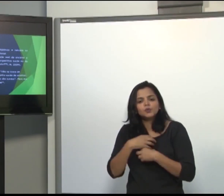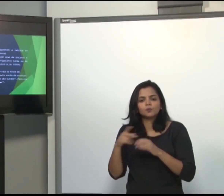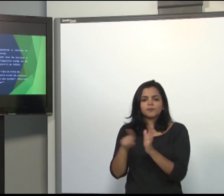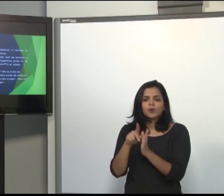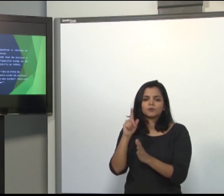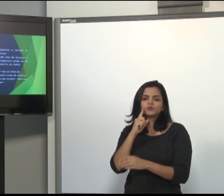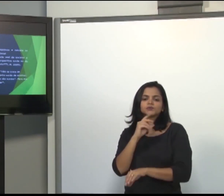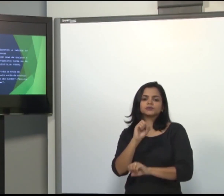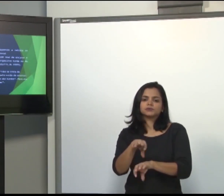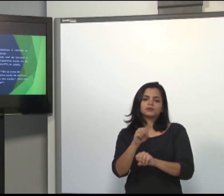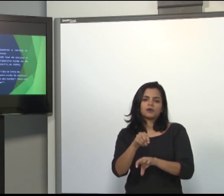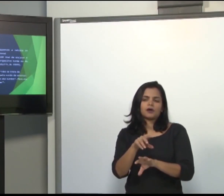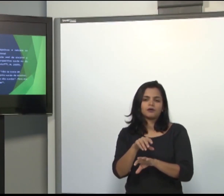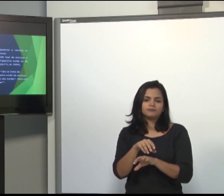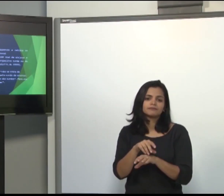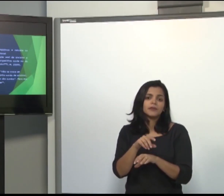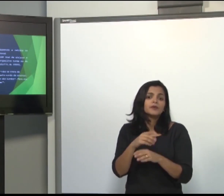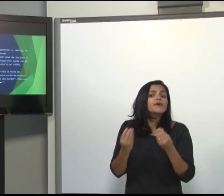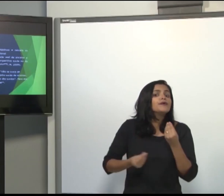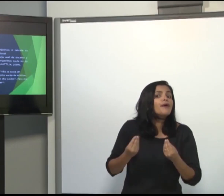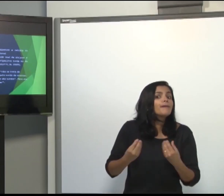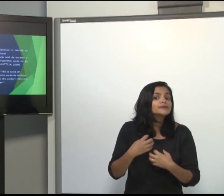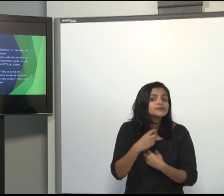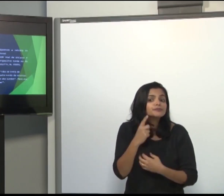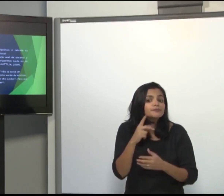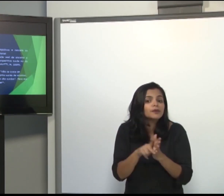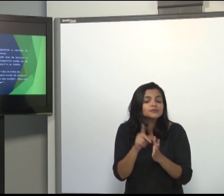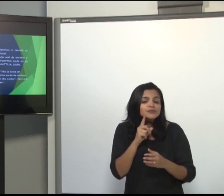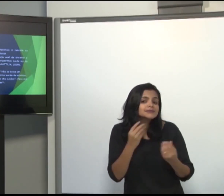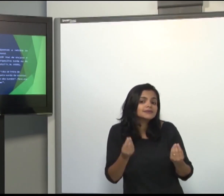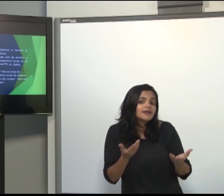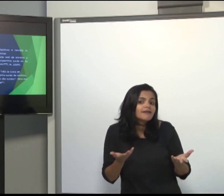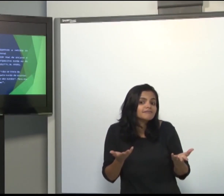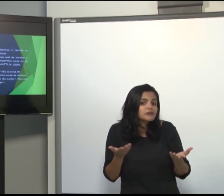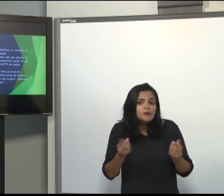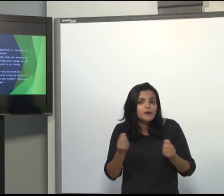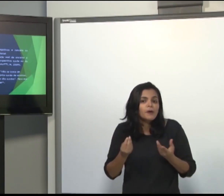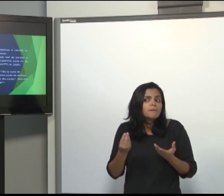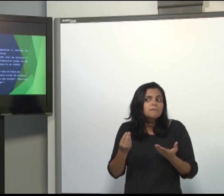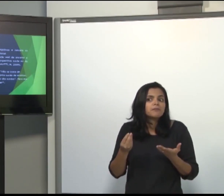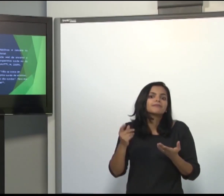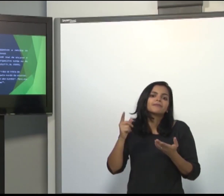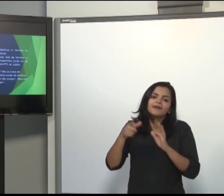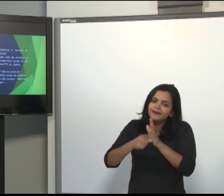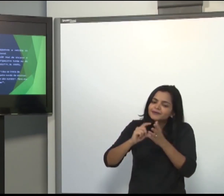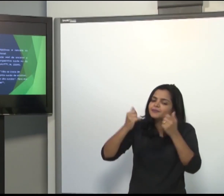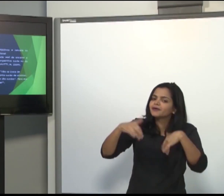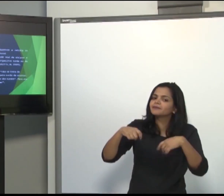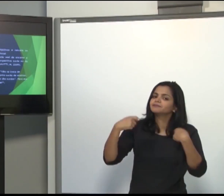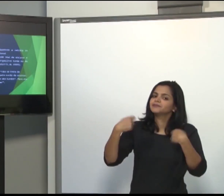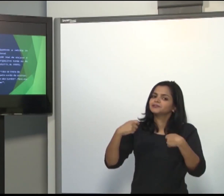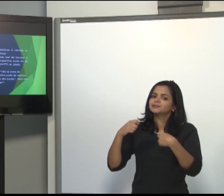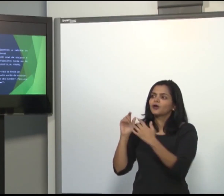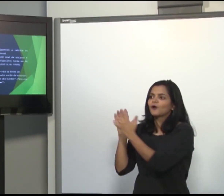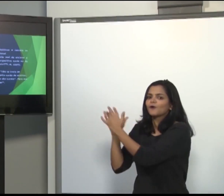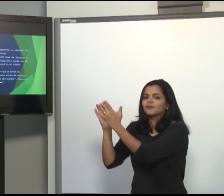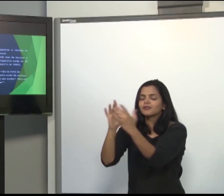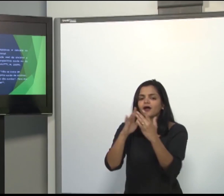que é um ensino para o surdo. Então, eu preciso explicar para esse aluno, falar sobre a importância do